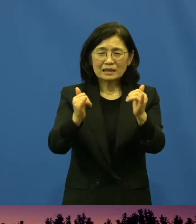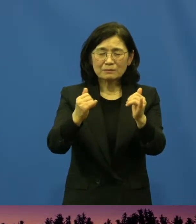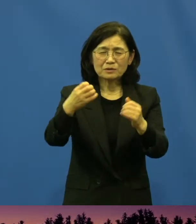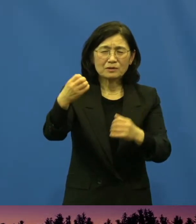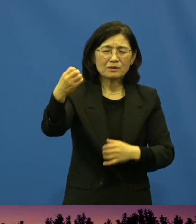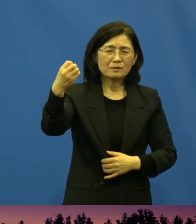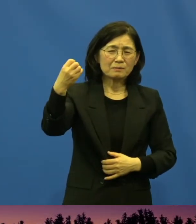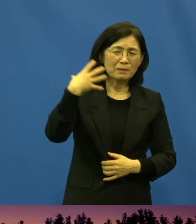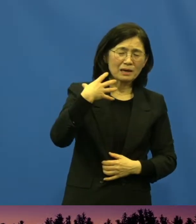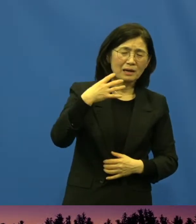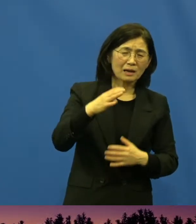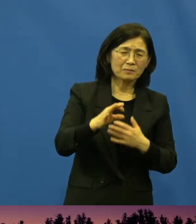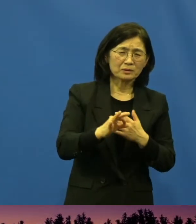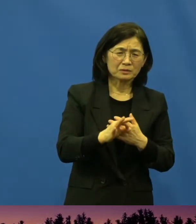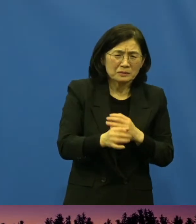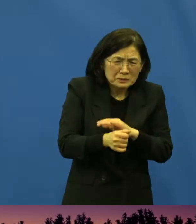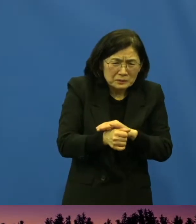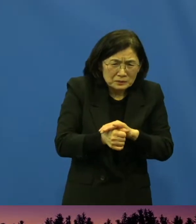하는 것에 위축을 받고.